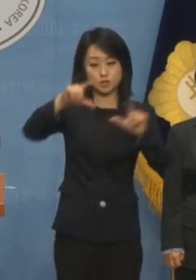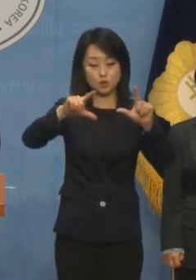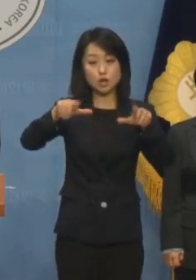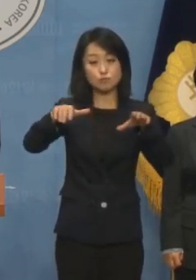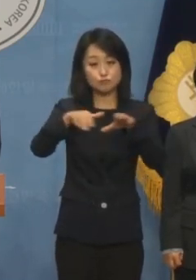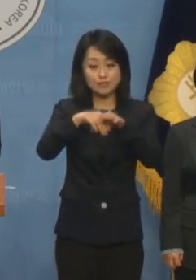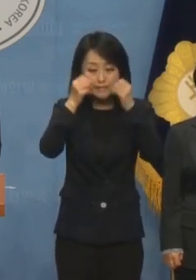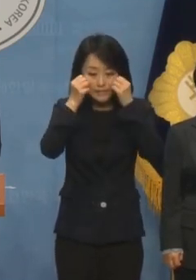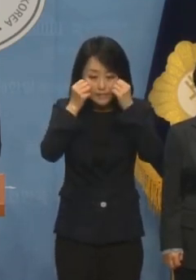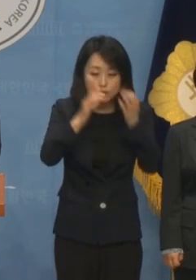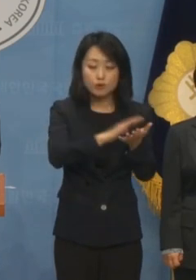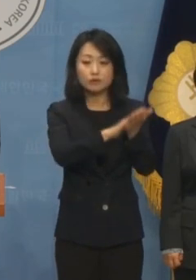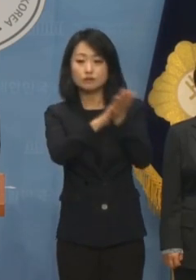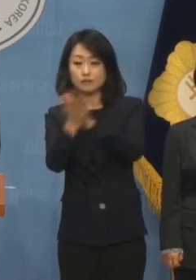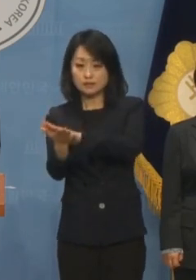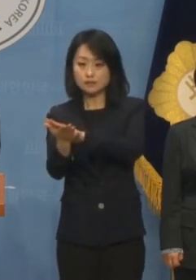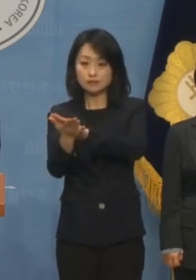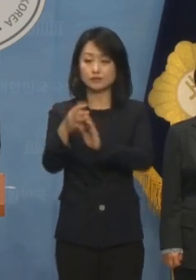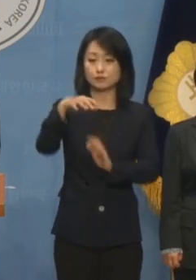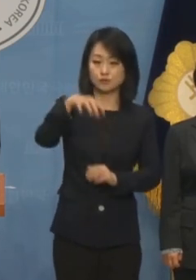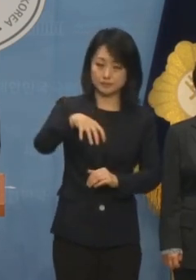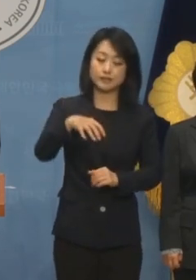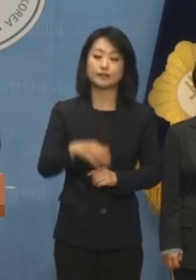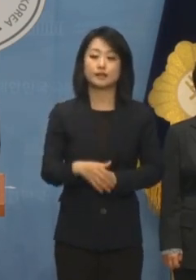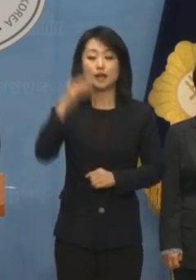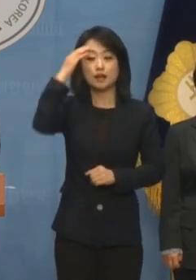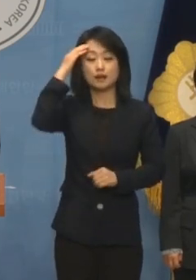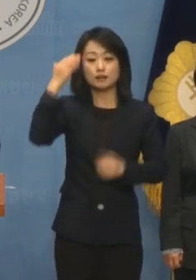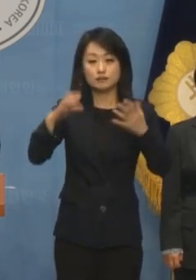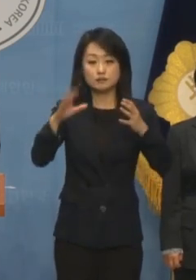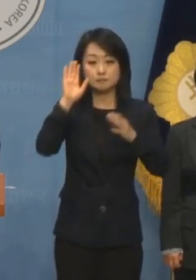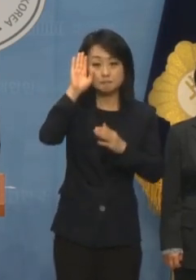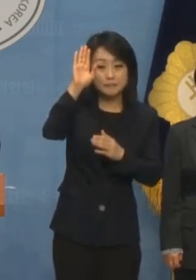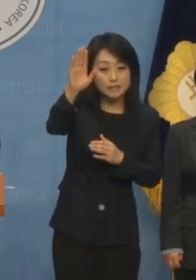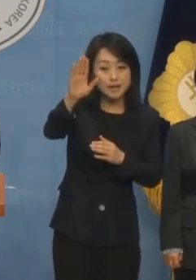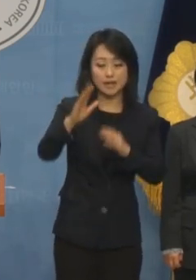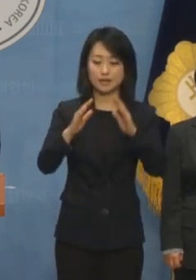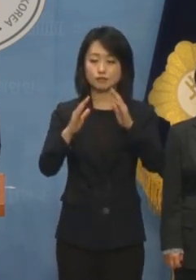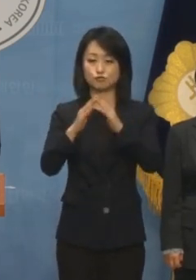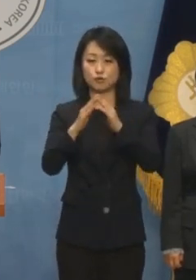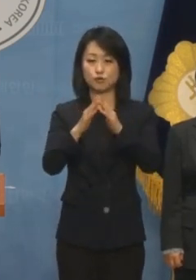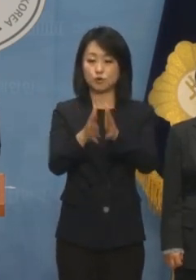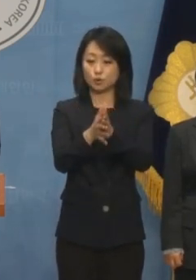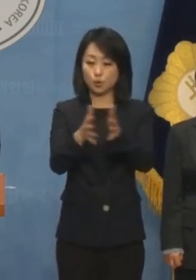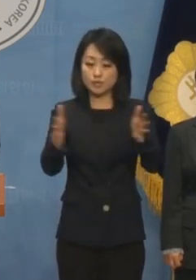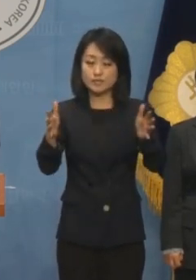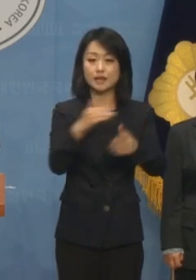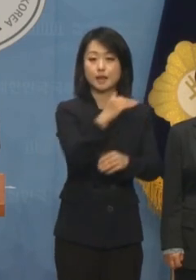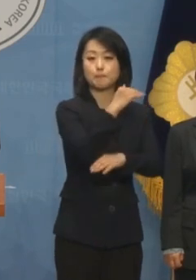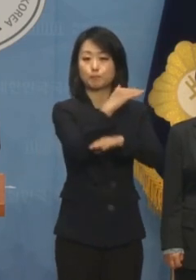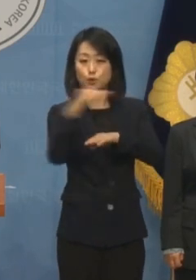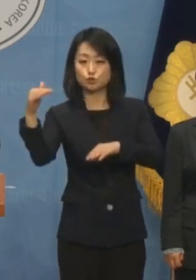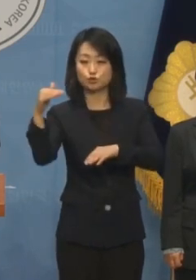새로운 전환기를 맞이하게 될 것입니다. 대한민국 미래 주거도시의 표준이 될